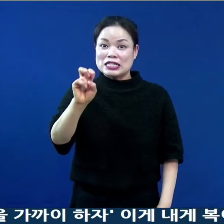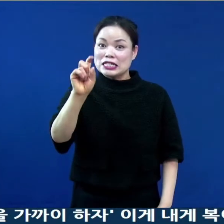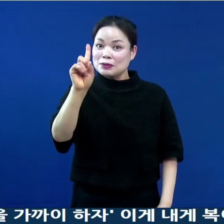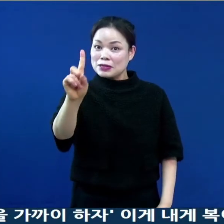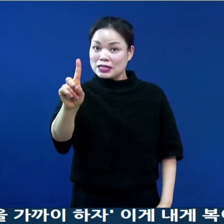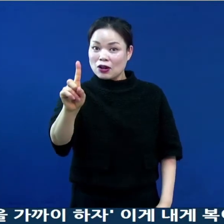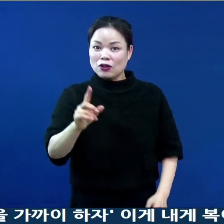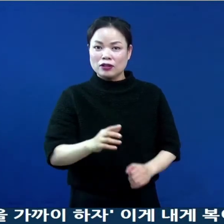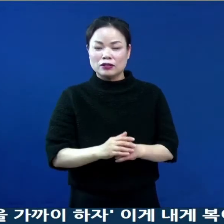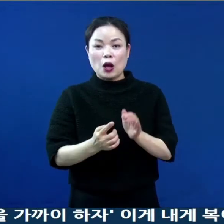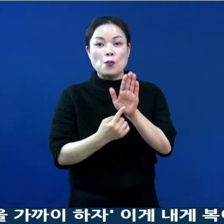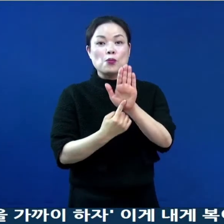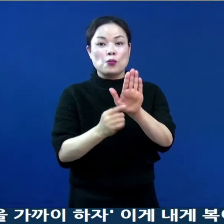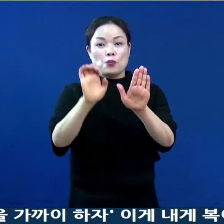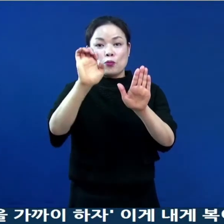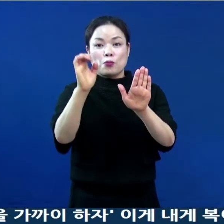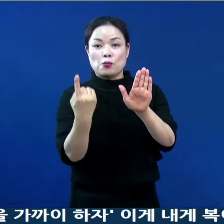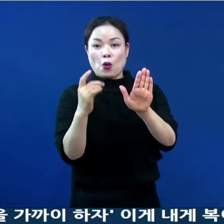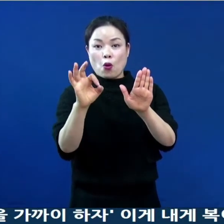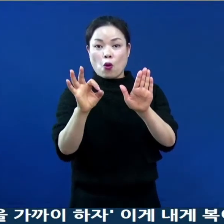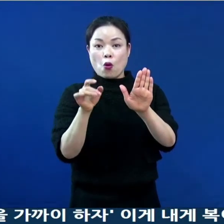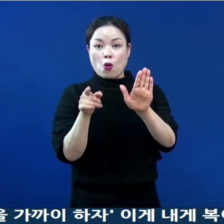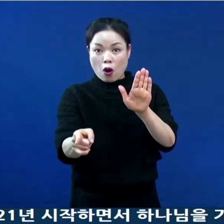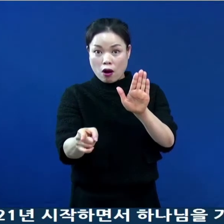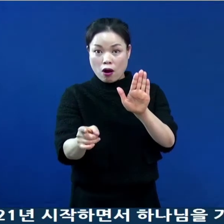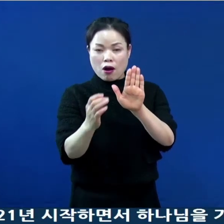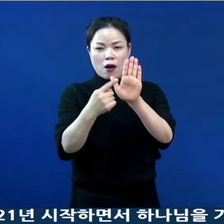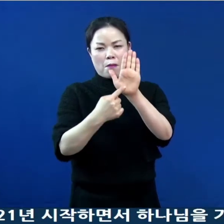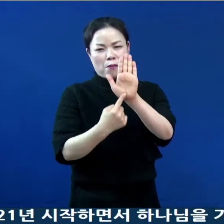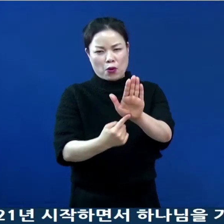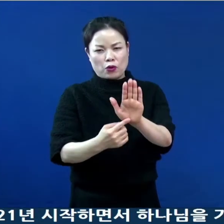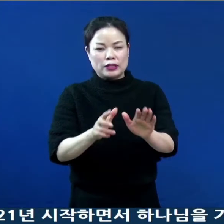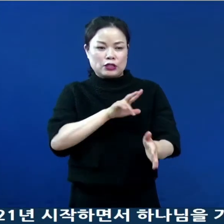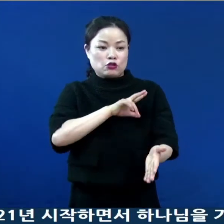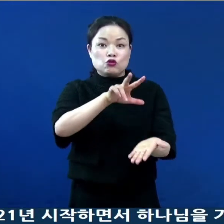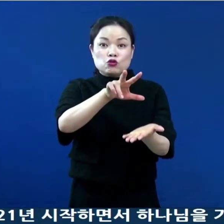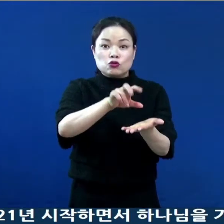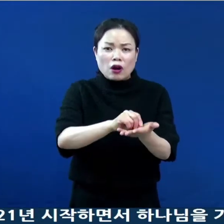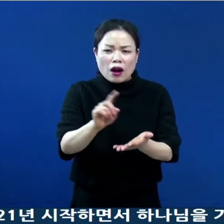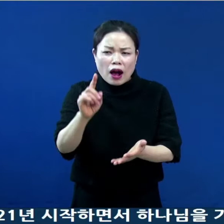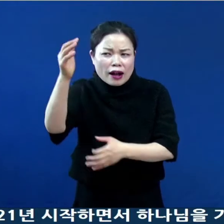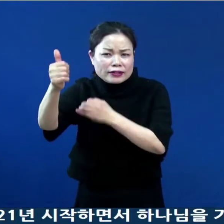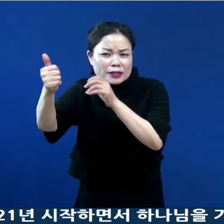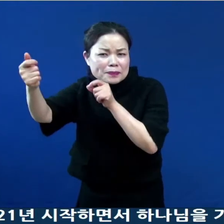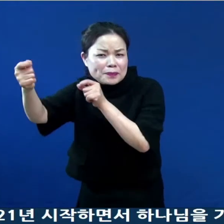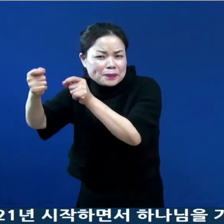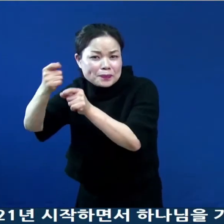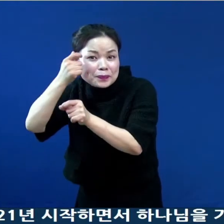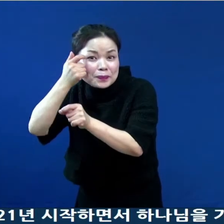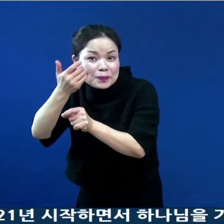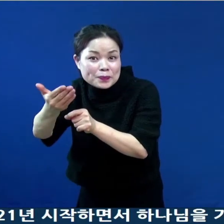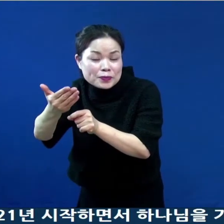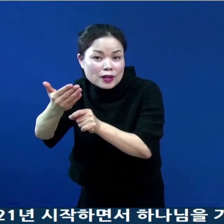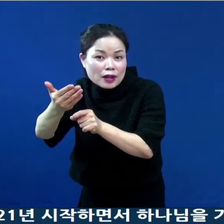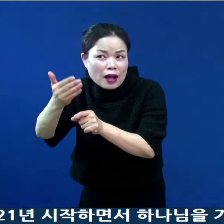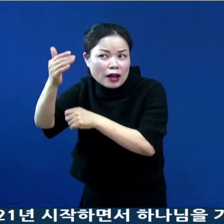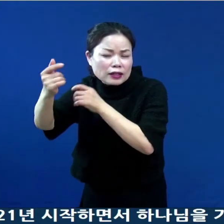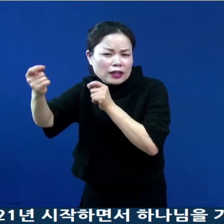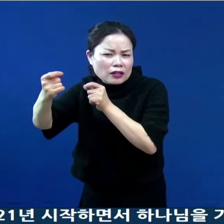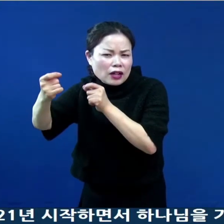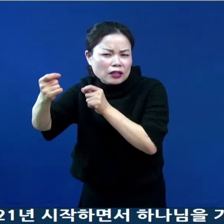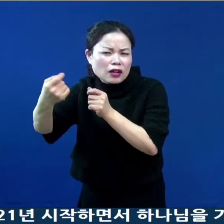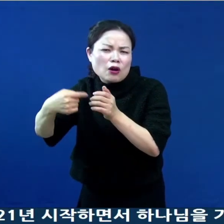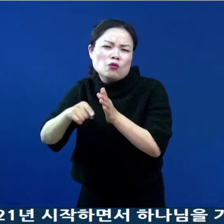2021년의 표, 우리가 힘쓸 이 주제들은 어떻게 하나님을 가까이 할 것인가. 우리의 삶에 하나님을 가까이